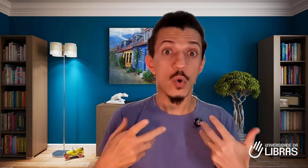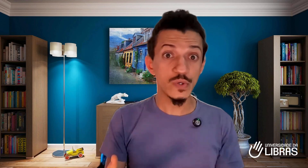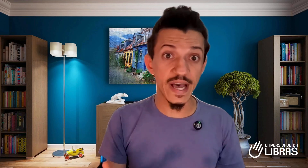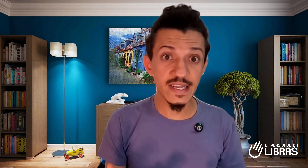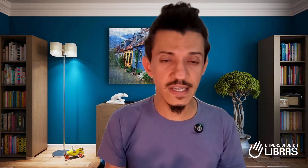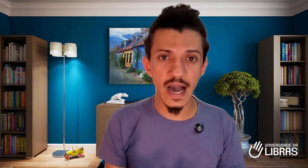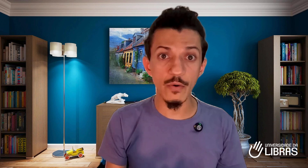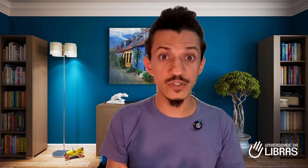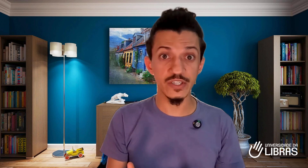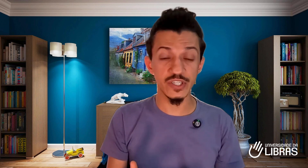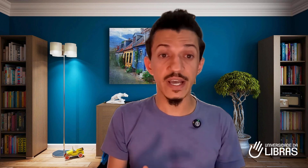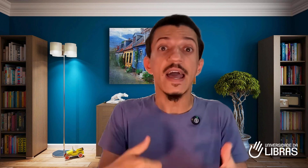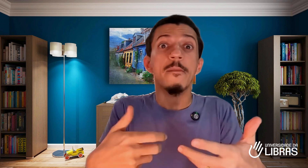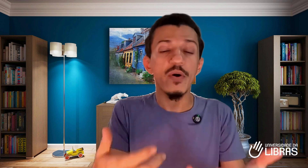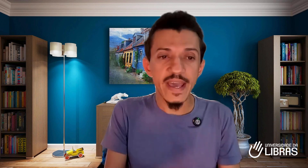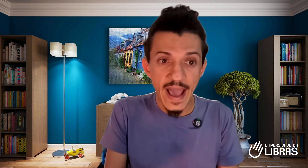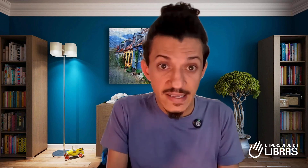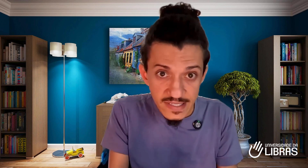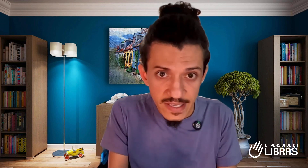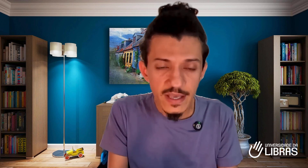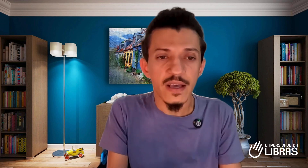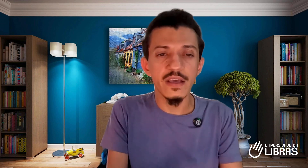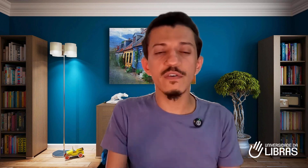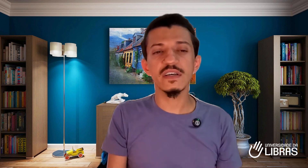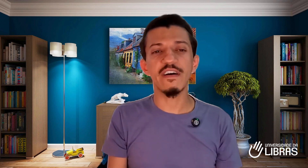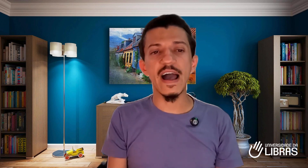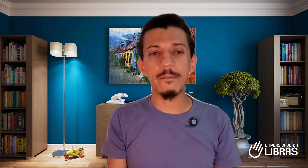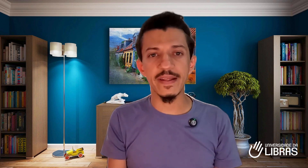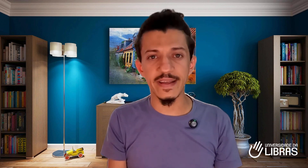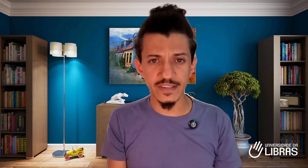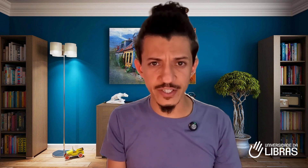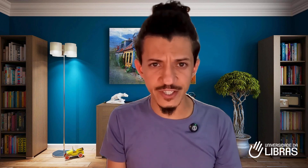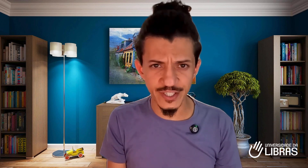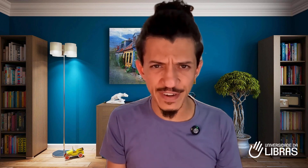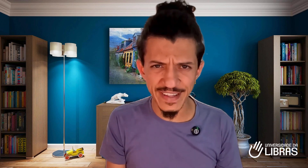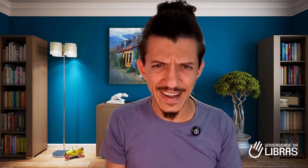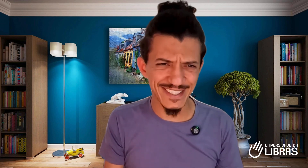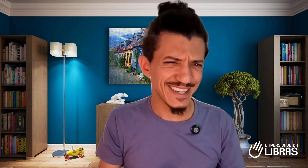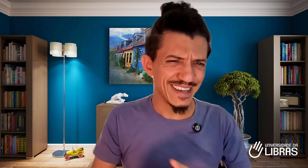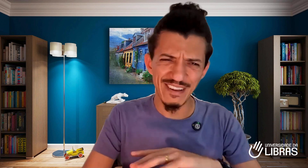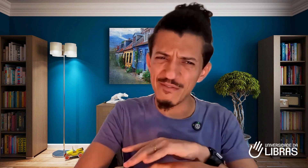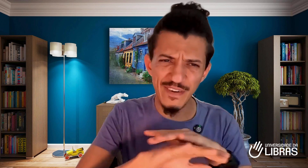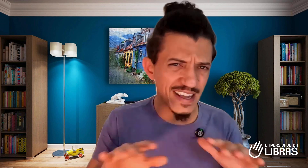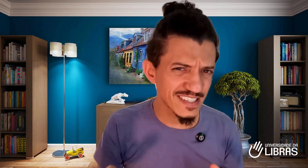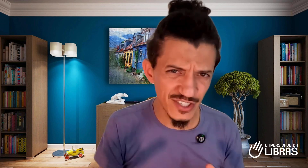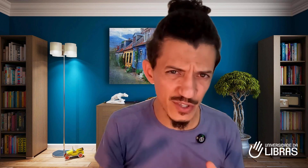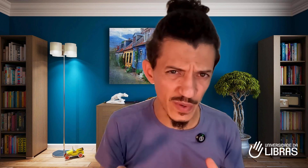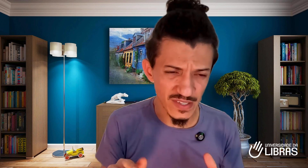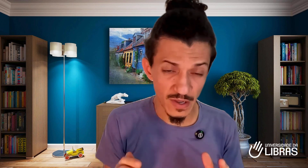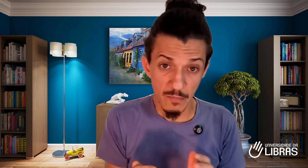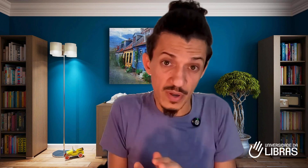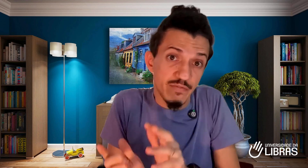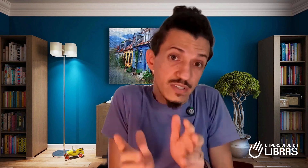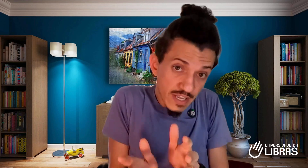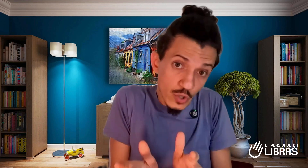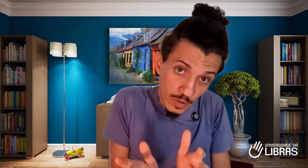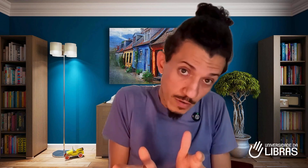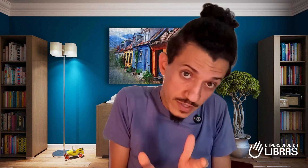esse carro no dia a dia, porque é assim que você vai aprender a dirigir de verdade. Não faz sentido isso, porque você entrou na autoescola